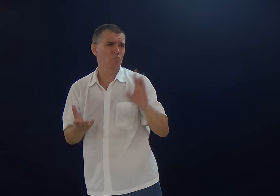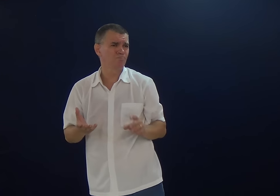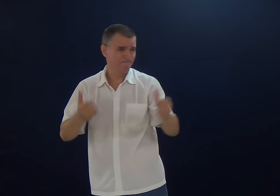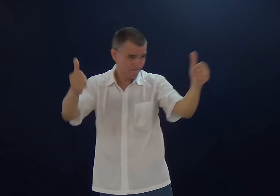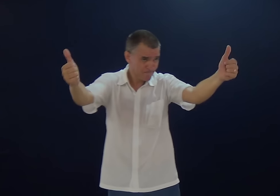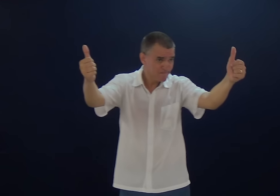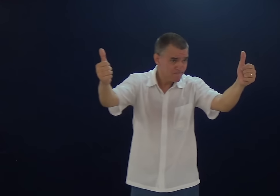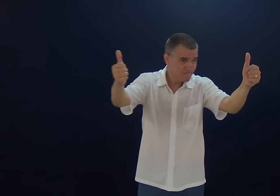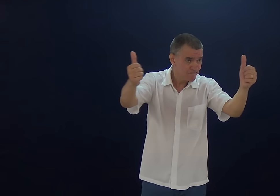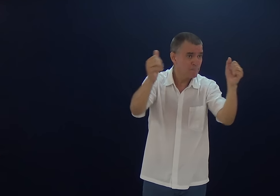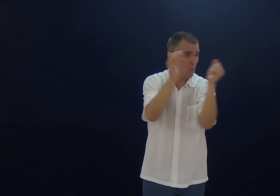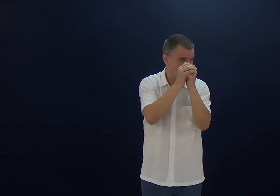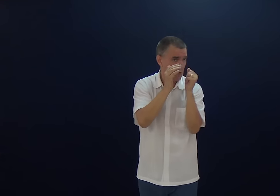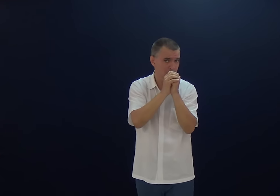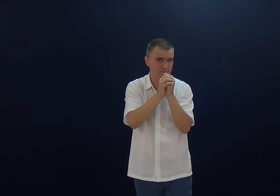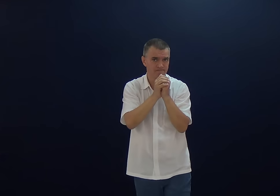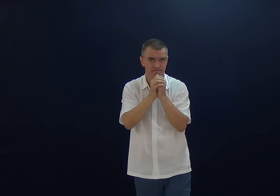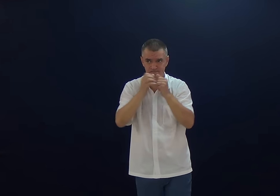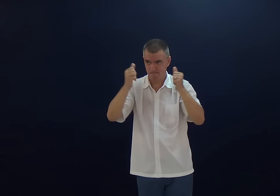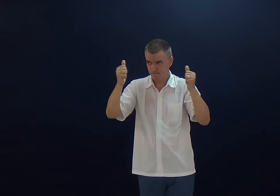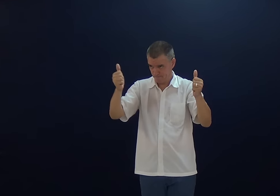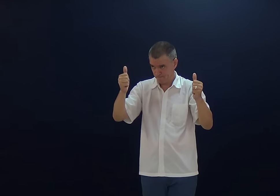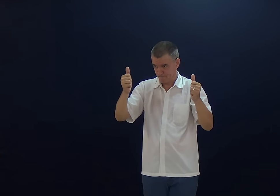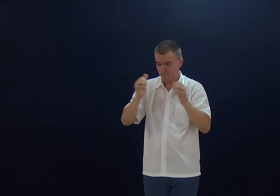casa conversa com você então vamos